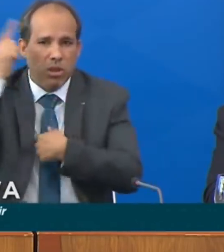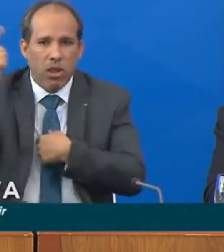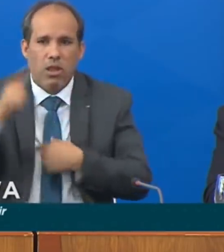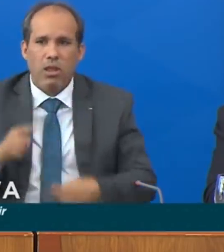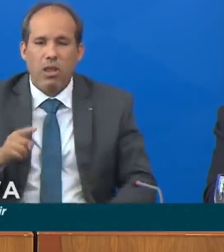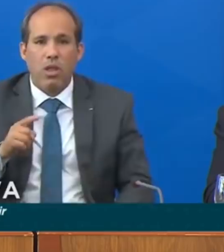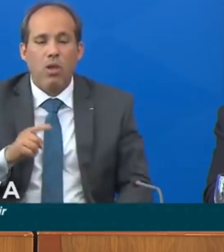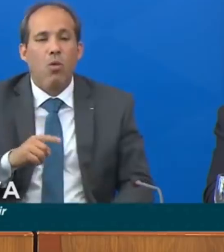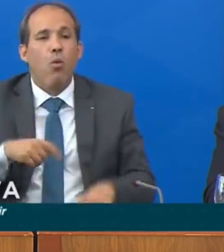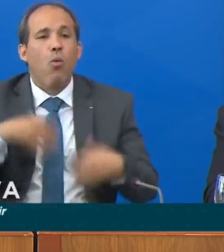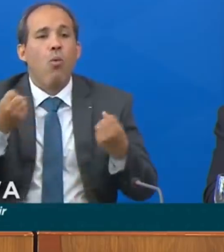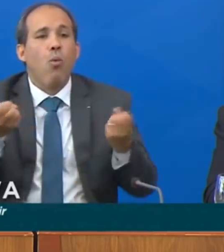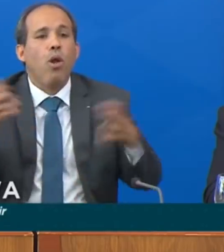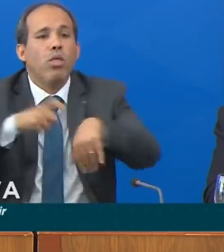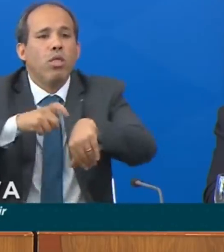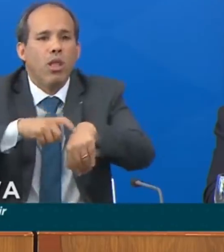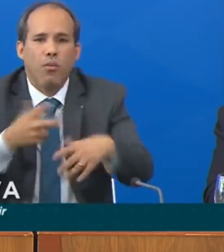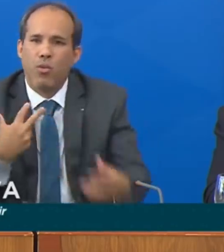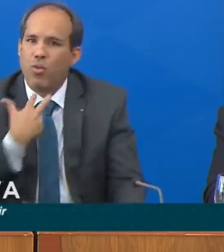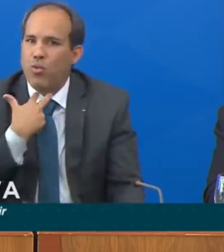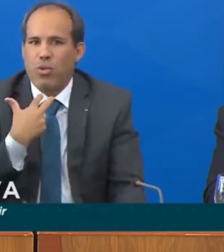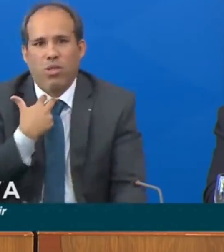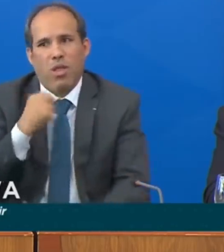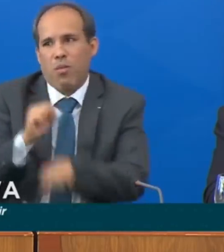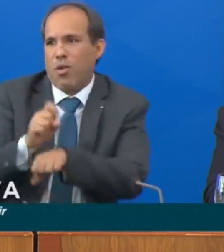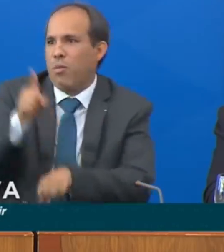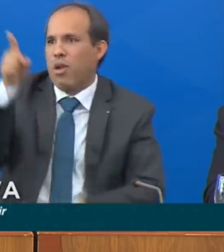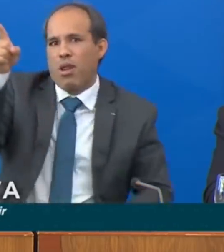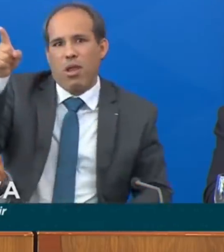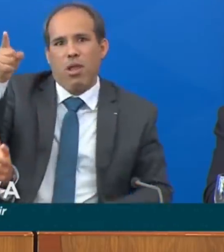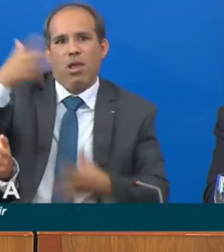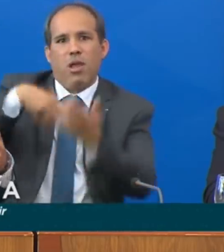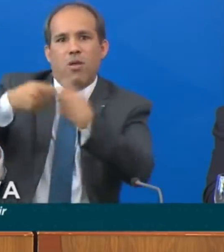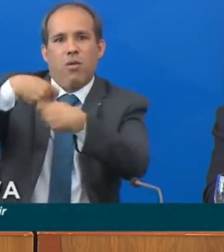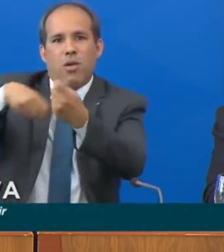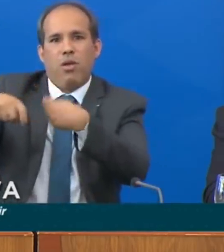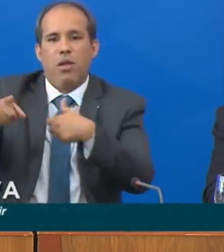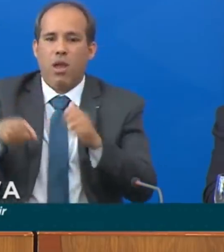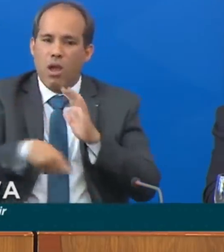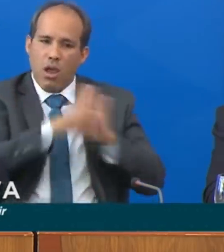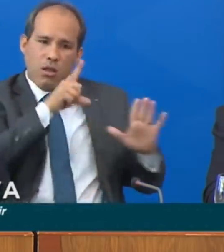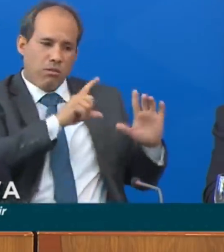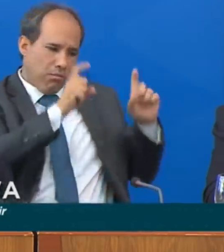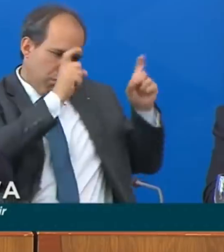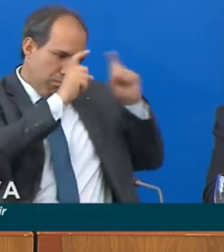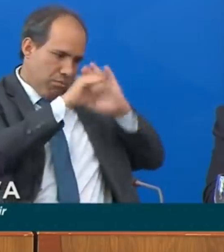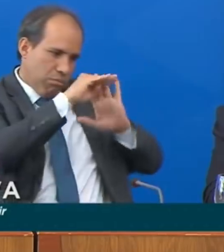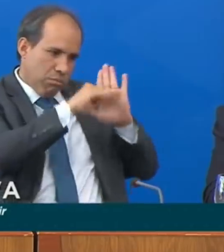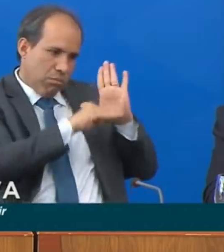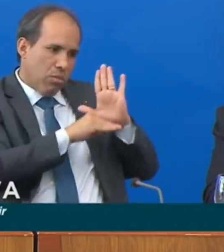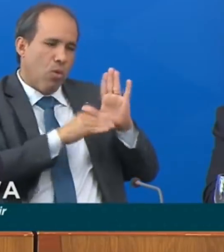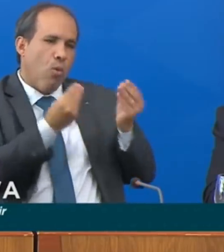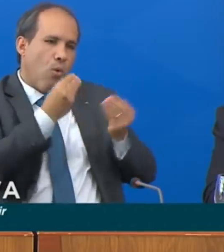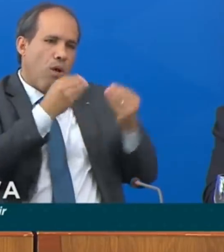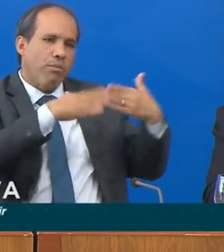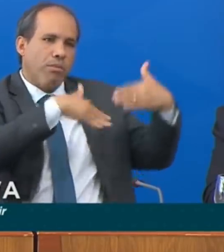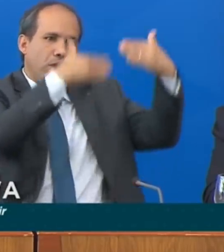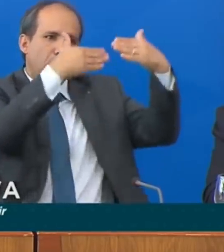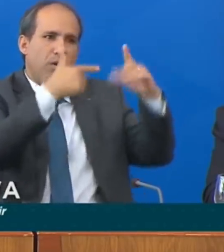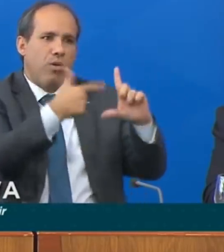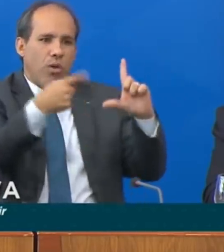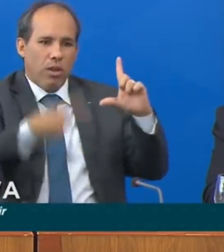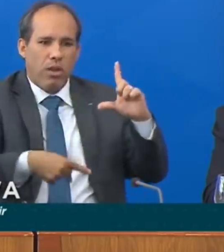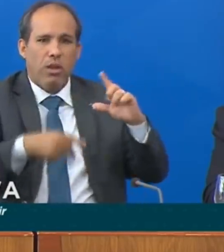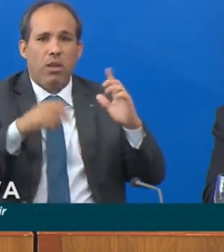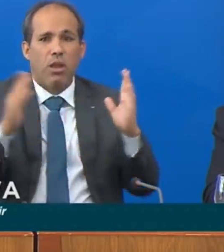vamos fazer isso? Não vai dar para esperar a reforma tributária. Nós vamos rever os parâmetros de crescimento desse ano.